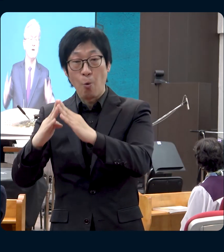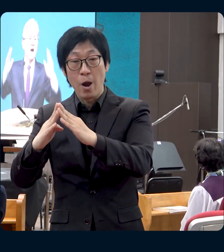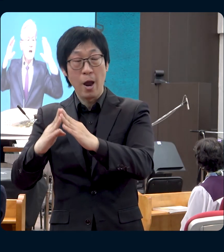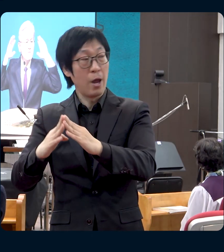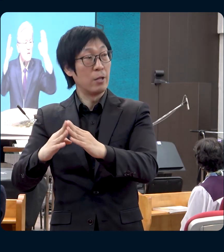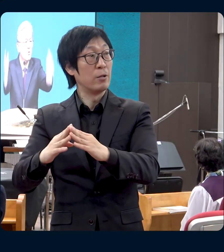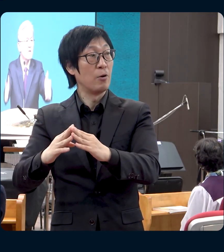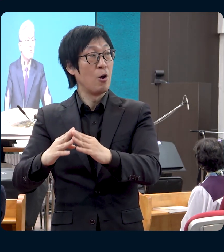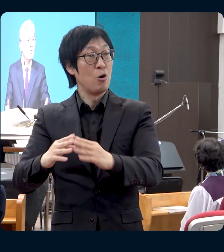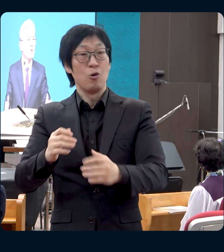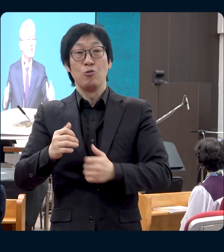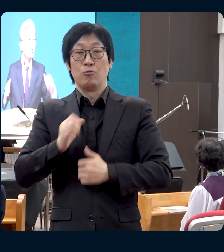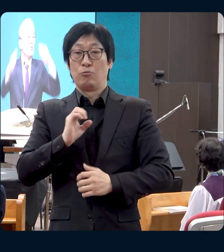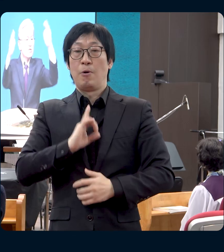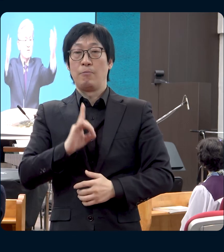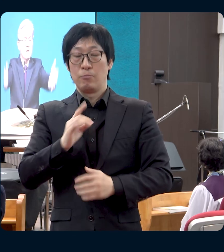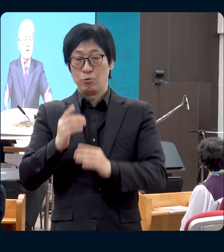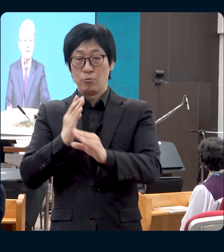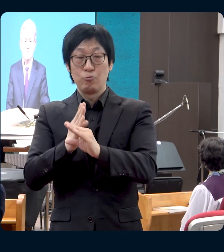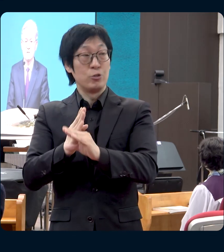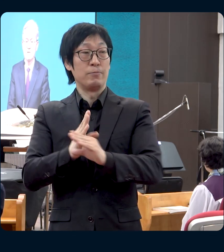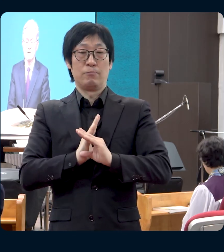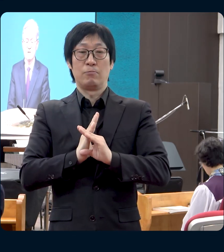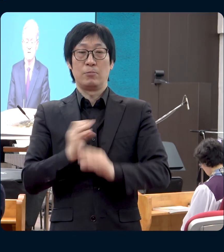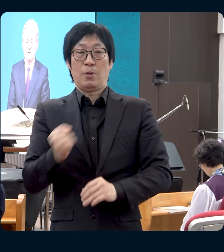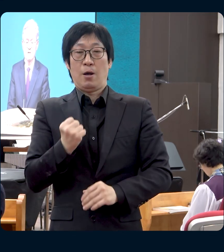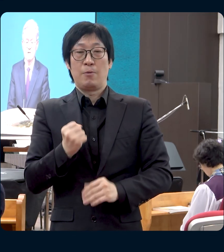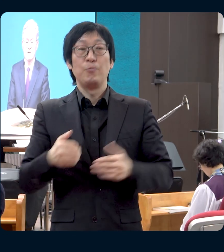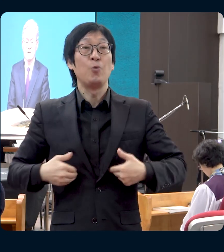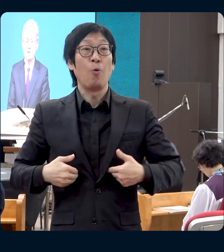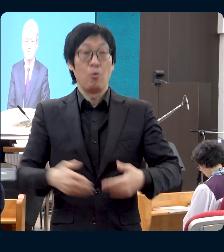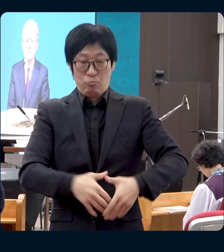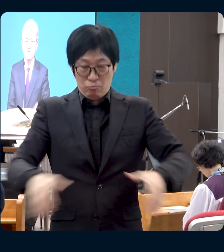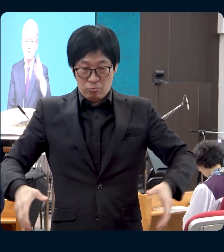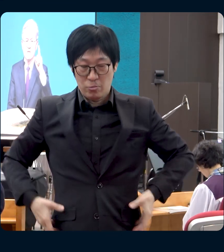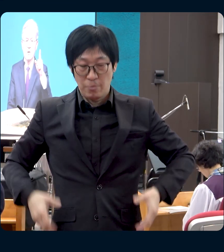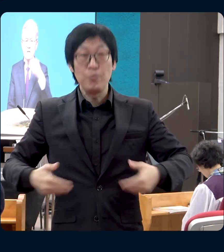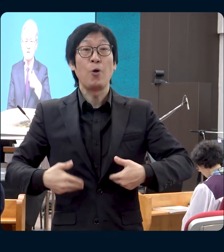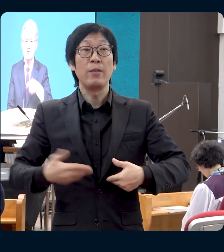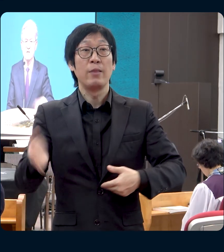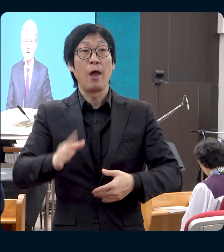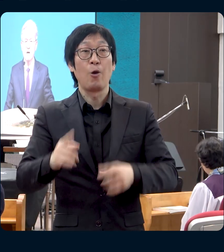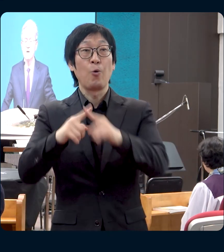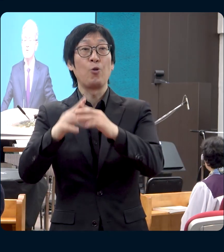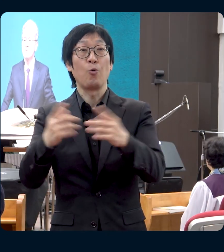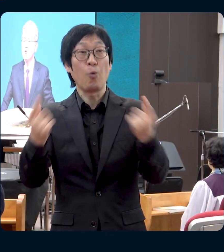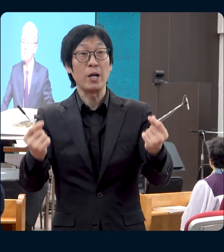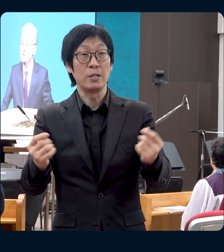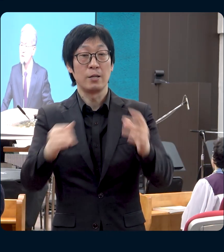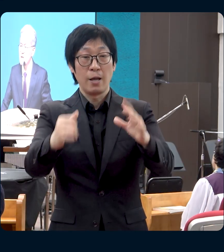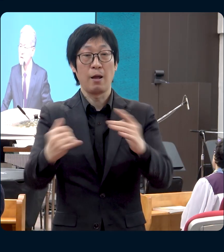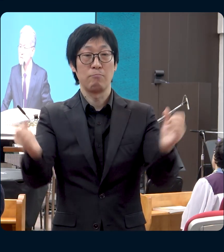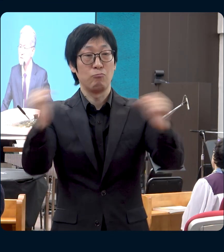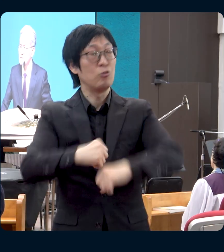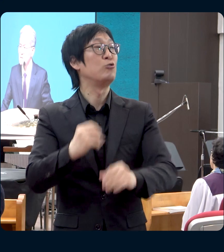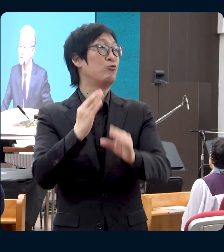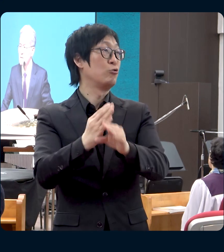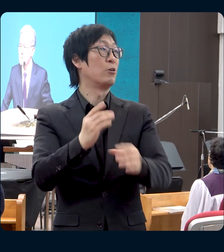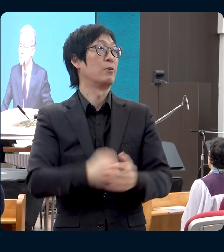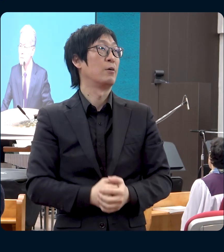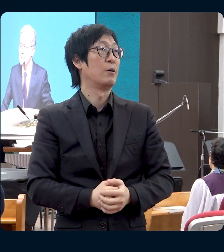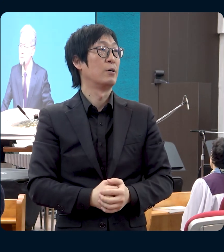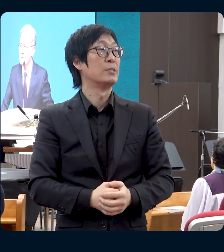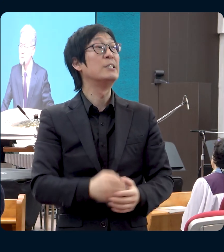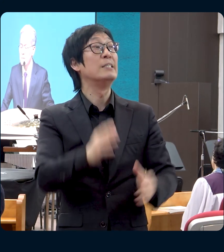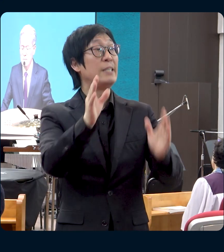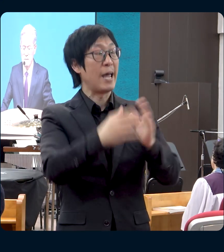휩쓸려가지고 갈피를 못 잡고 요동치던 상황이에요. 바로 그 시대와 지금 우리 시대가 너무 비슷하다는 거예요.